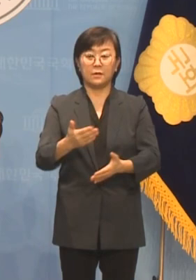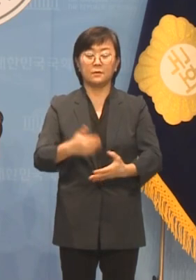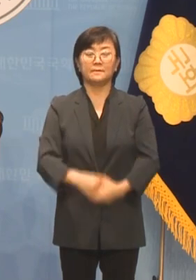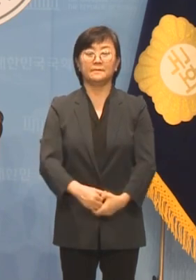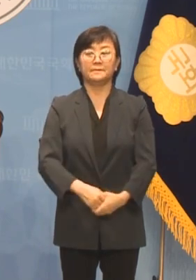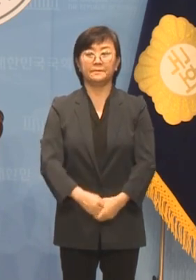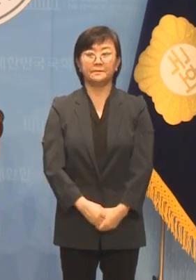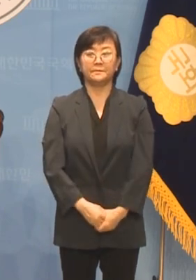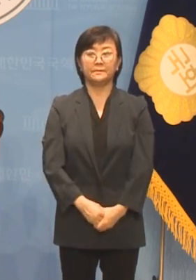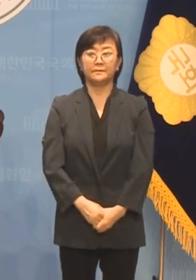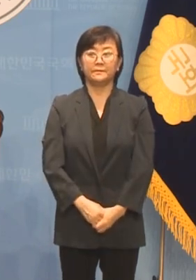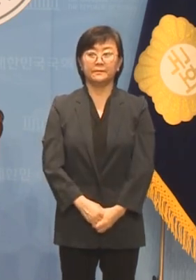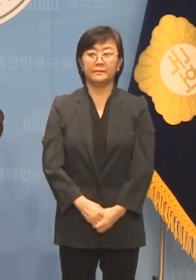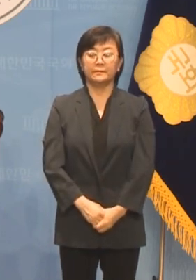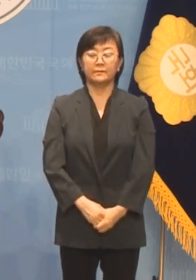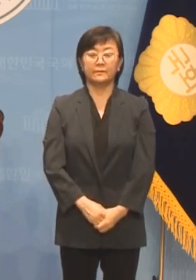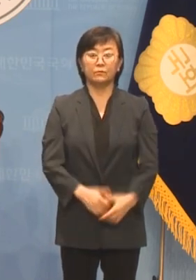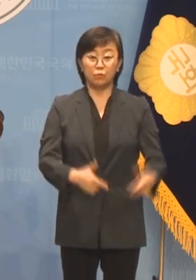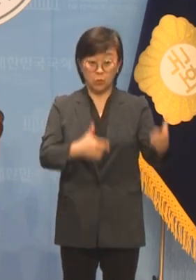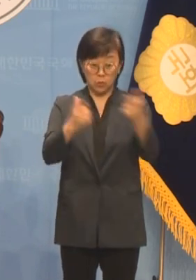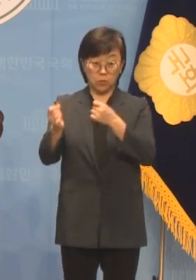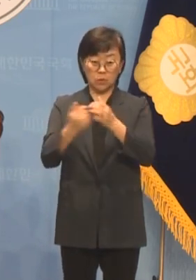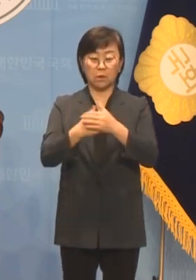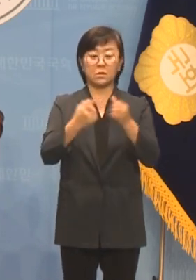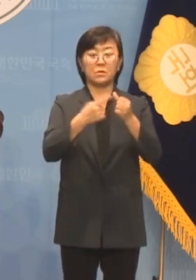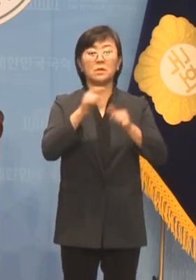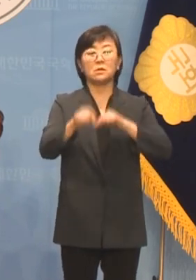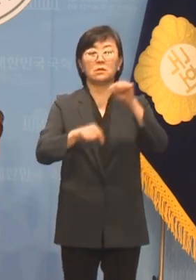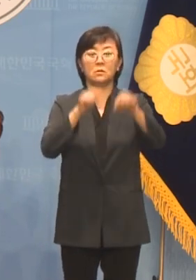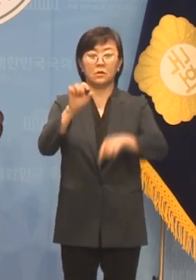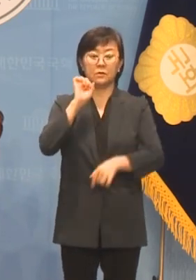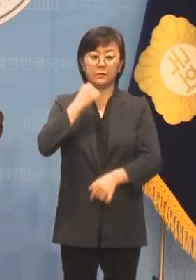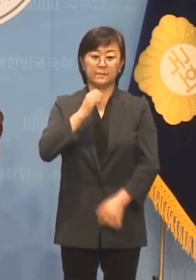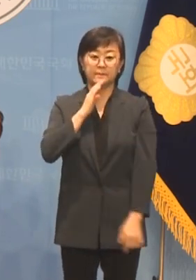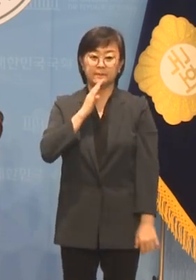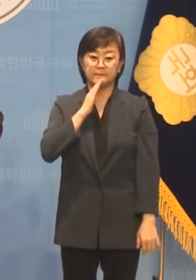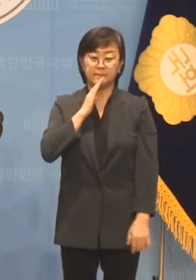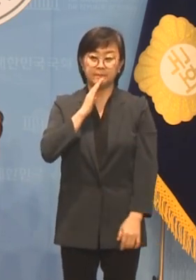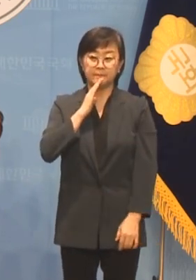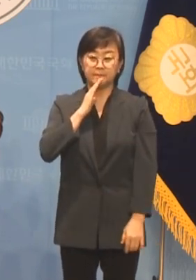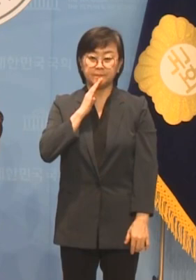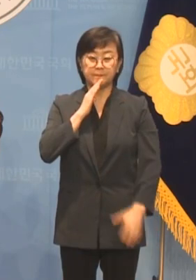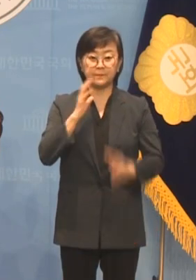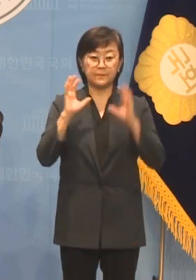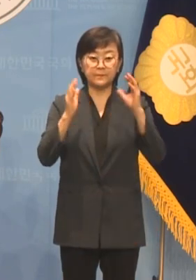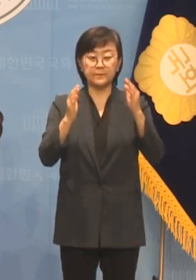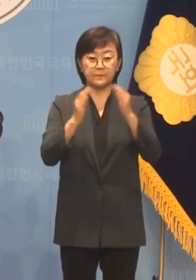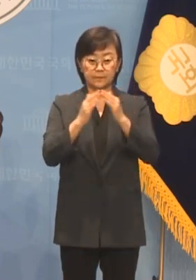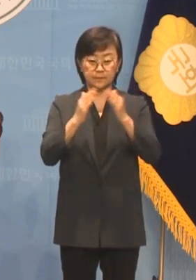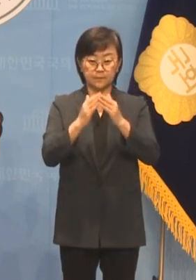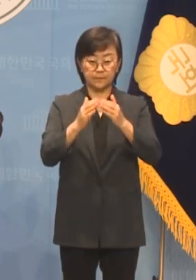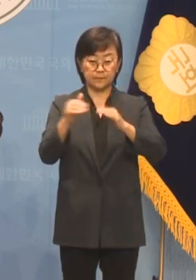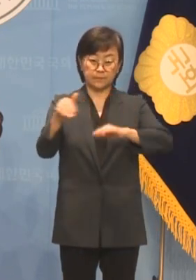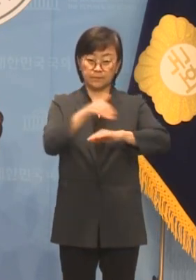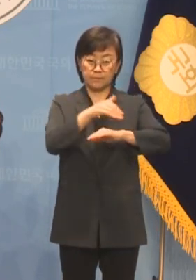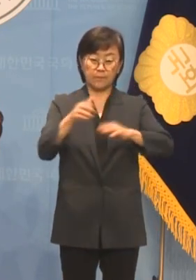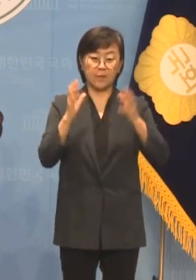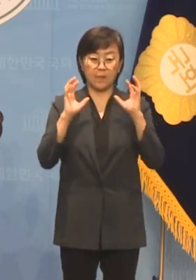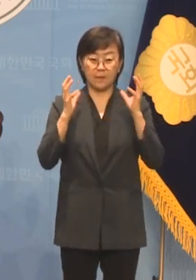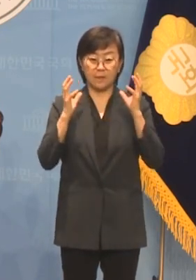하겠습니다. 누구에게나 첫 걸음은 어렵습니다. 어린이집을 등원하는